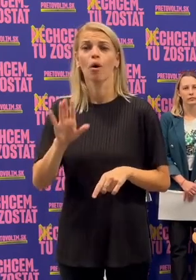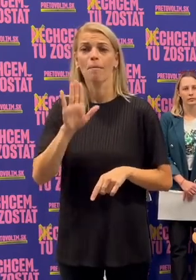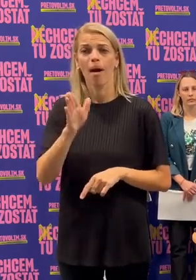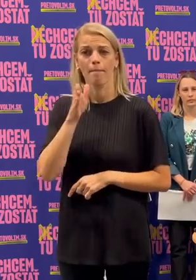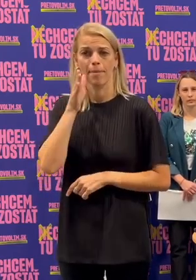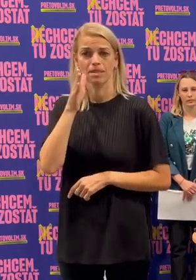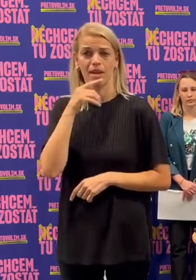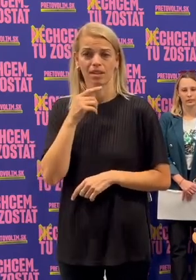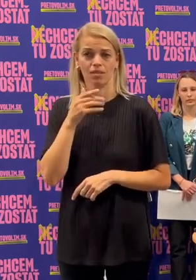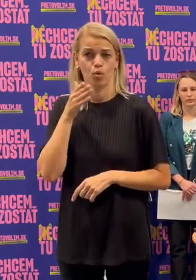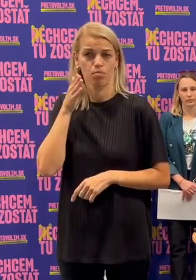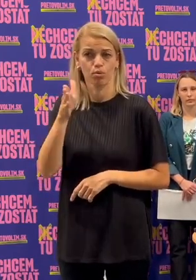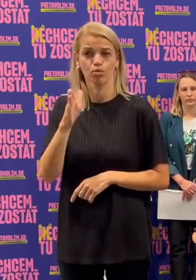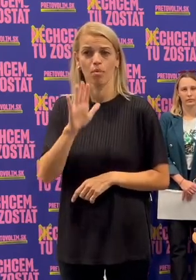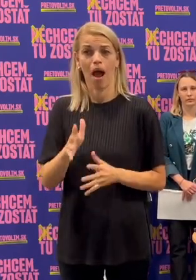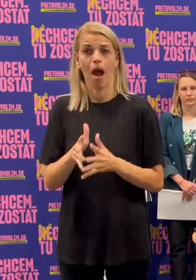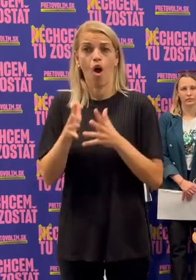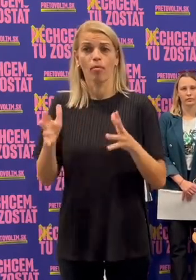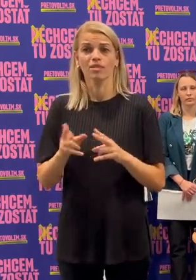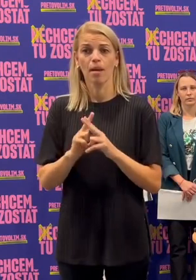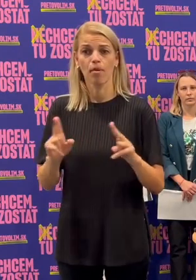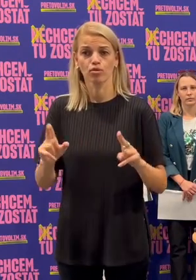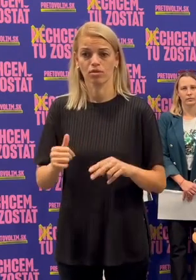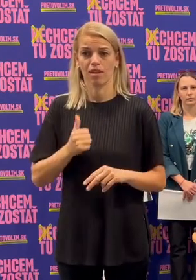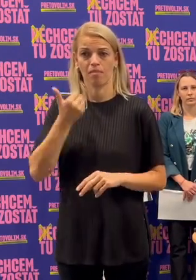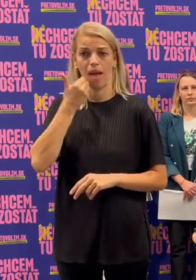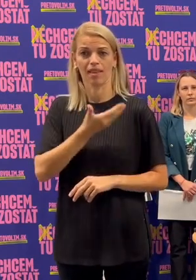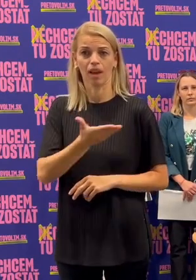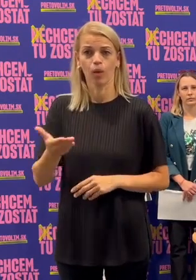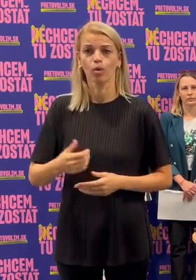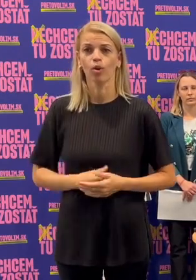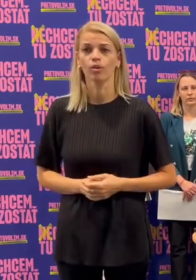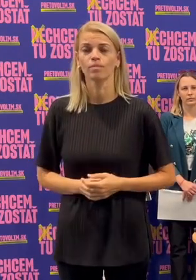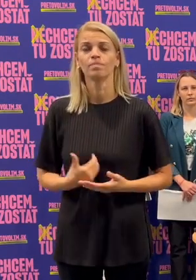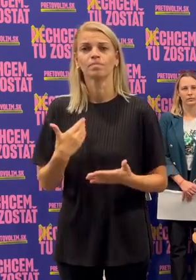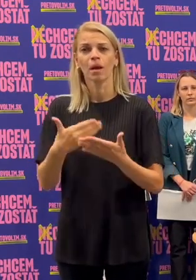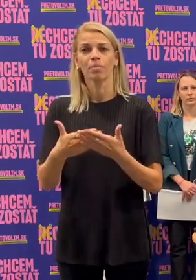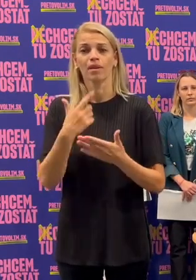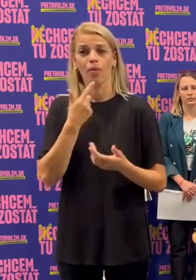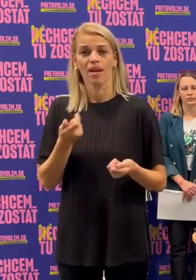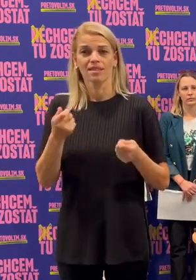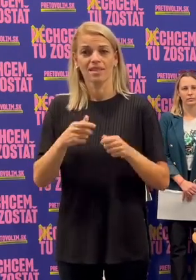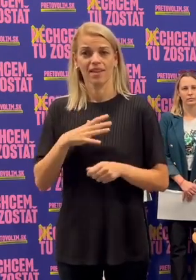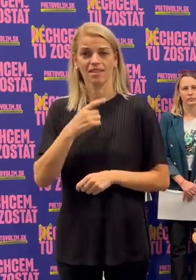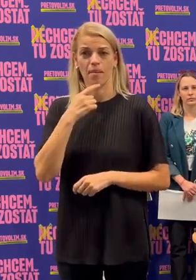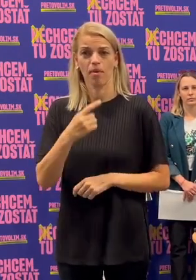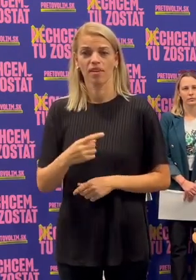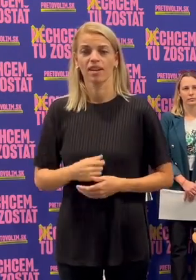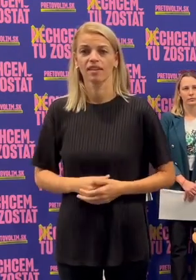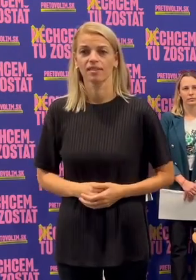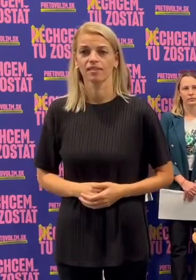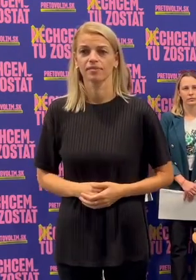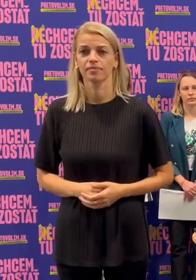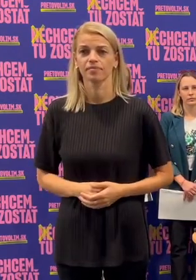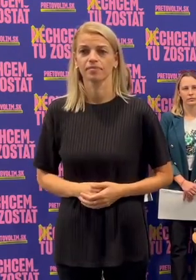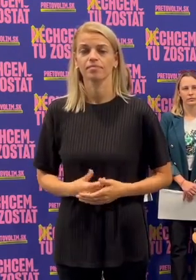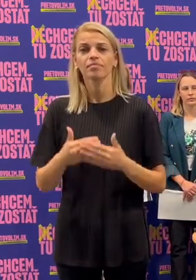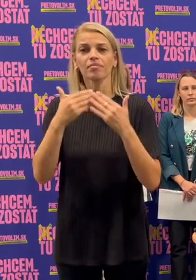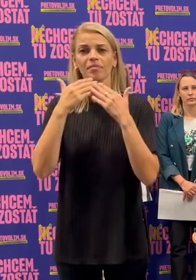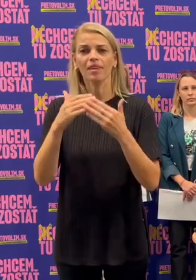perspektívnu budúcnosť, má obrovský potenciál v mladých ľuďoch. A preto na záver chcem povedať, že